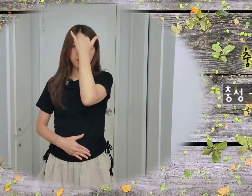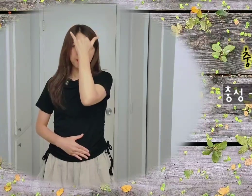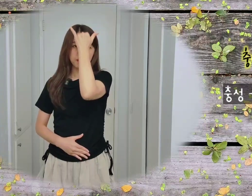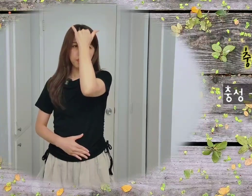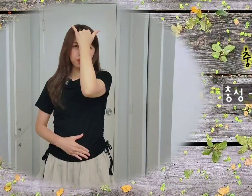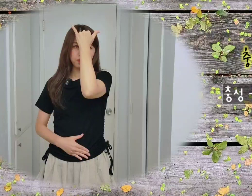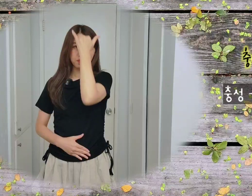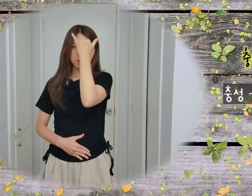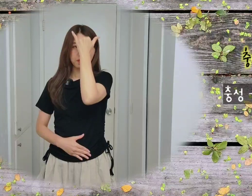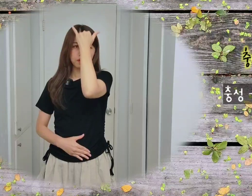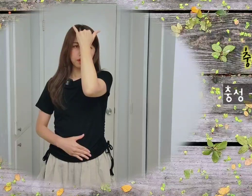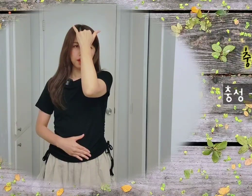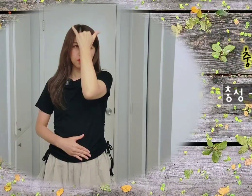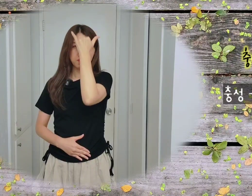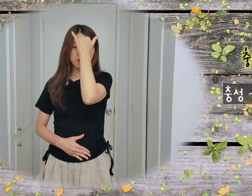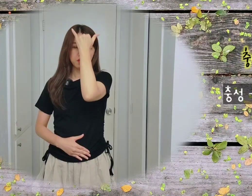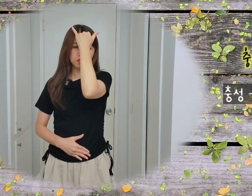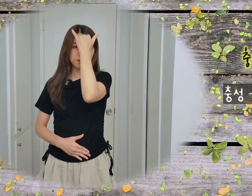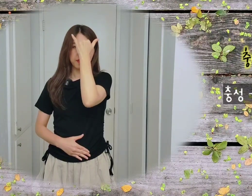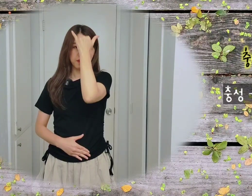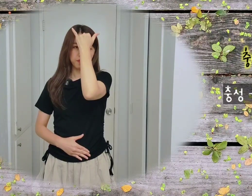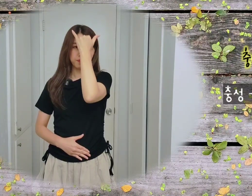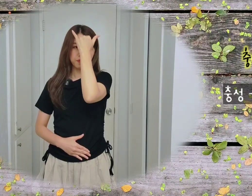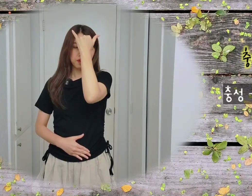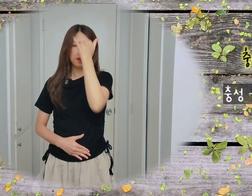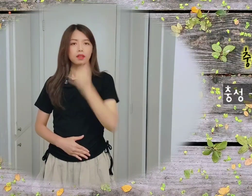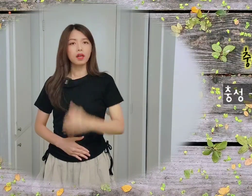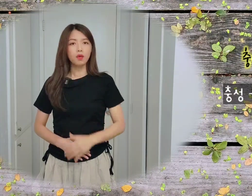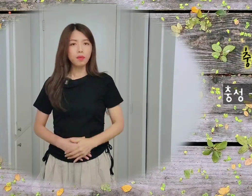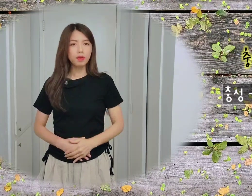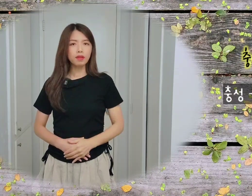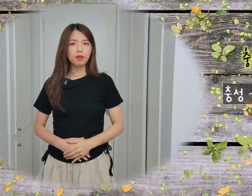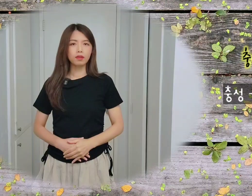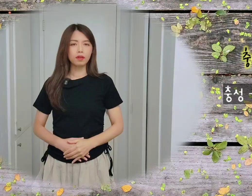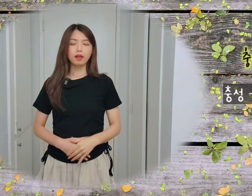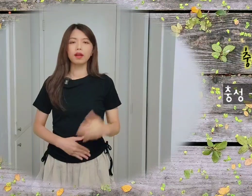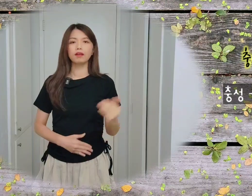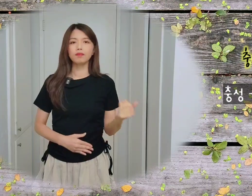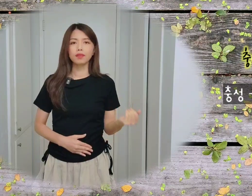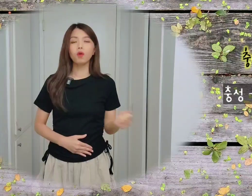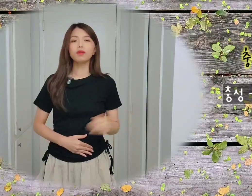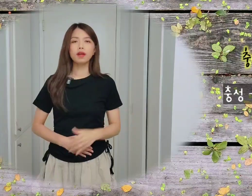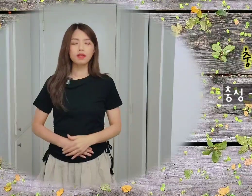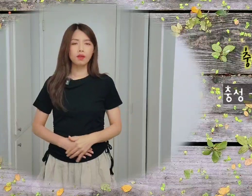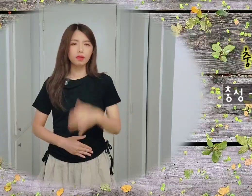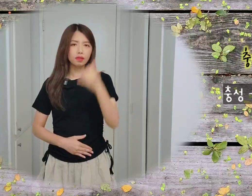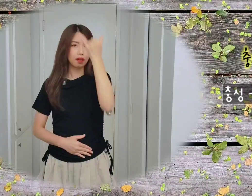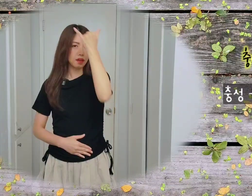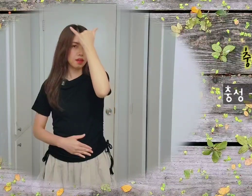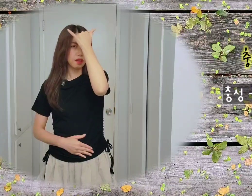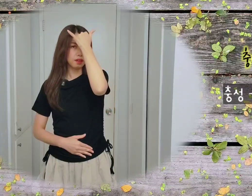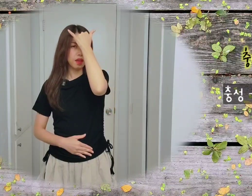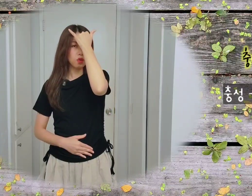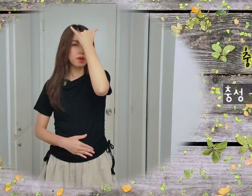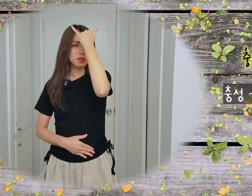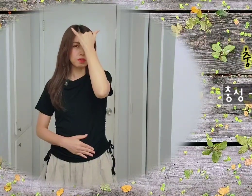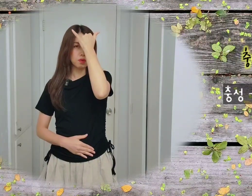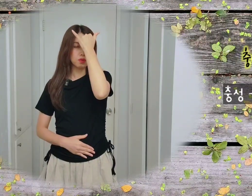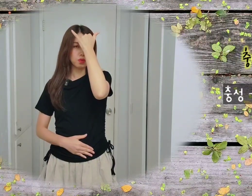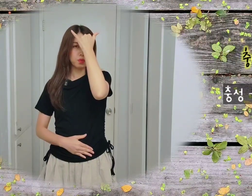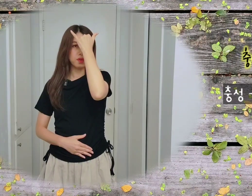약간 위아래로 이렇게 움직여 주시면 돼요. 제가 화면에서는, 아까 영상에서는 그냥 이렇게